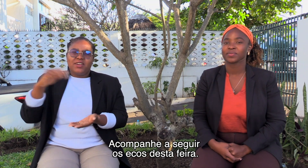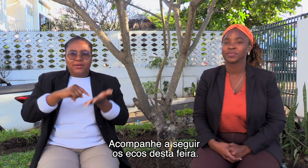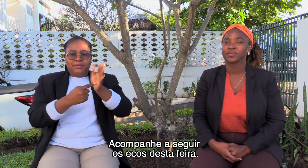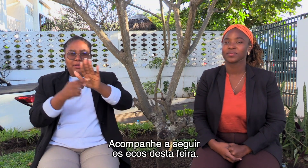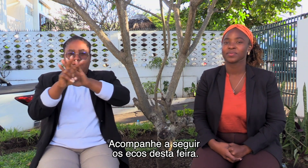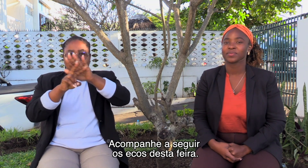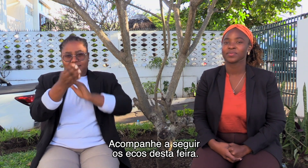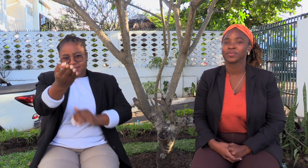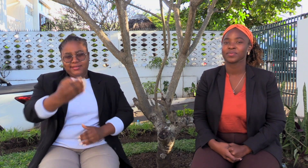feira.